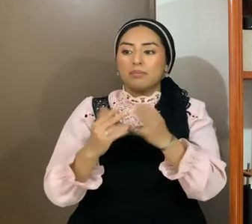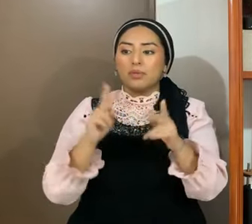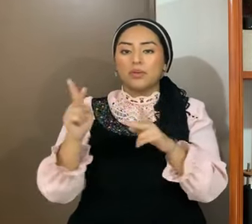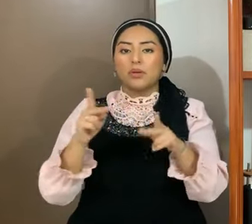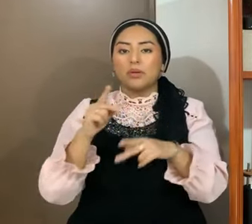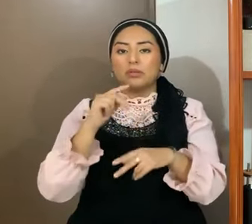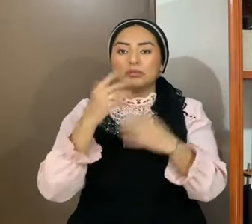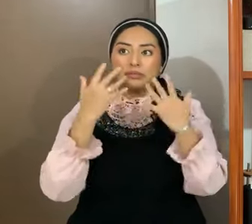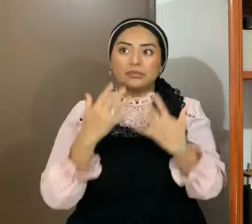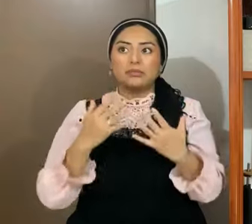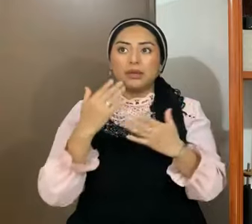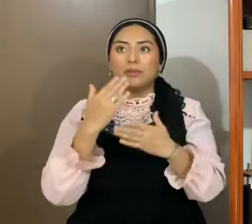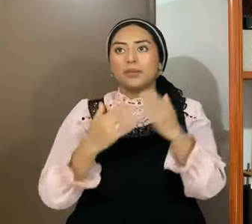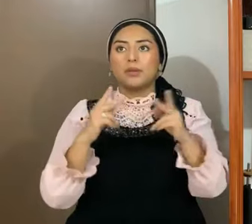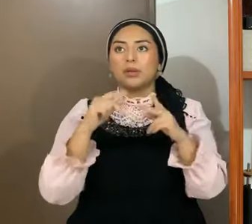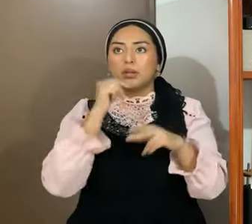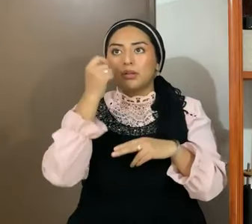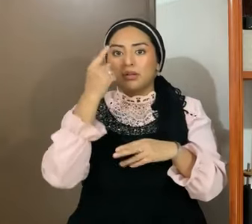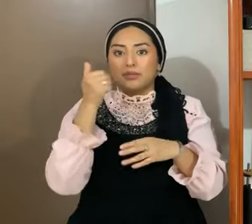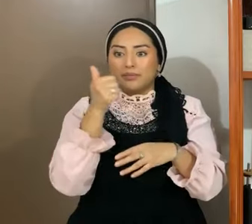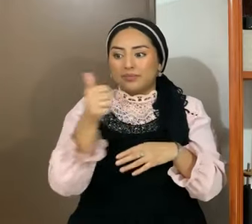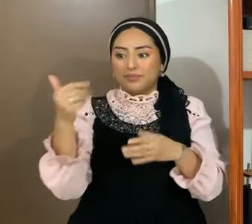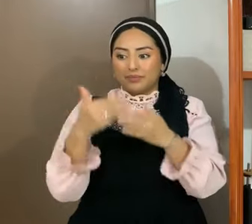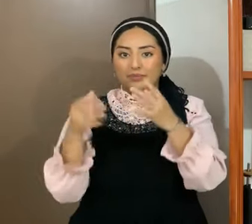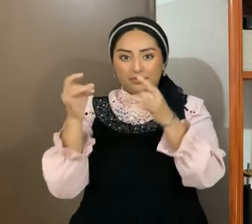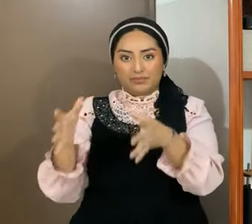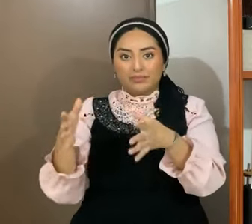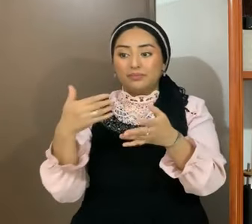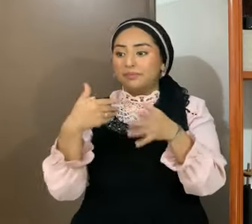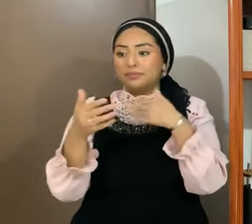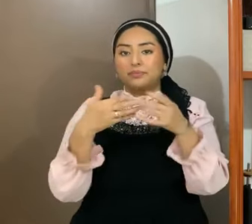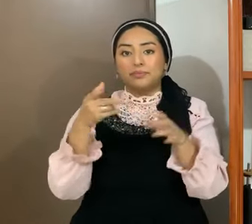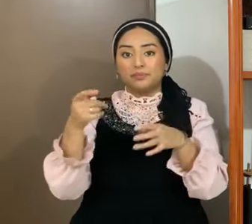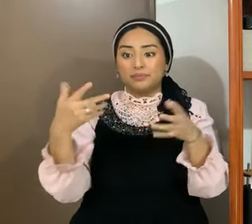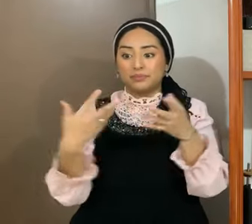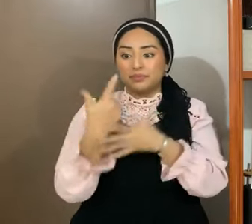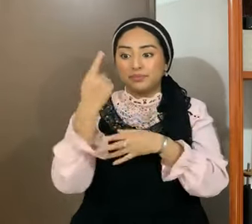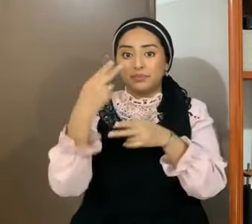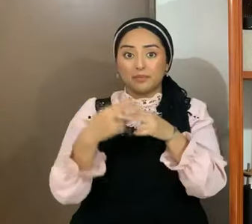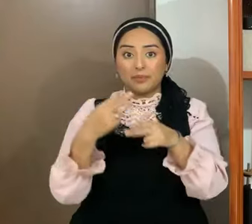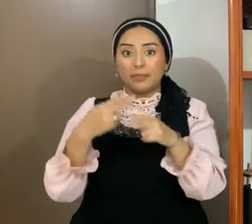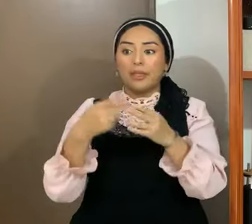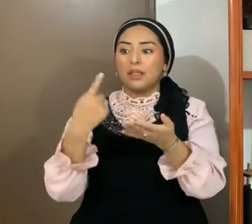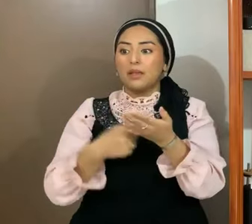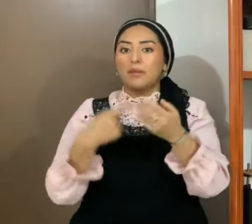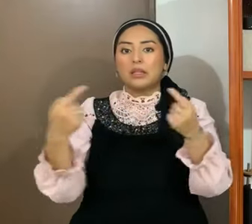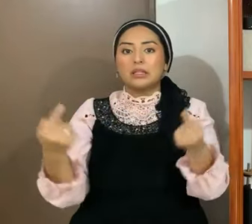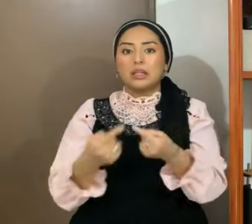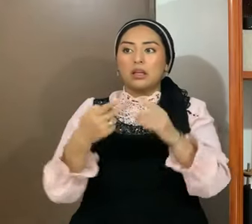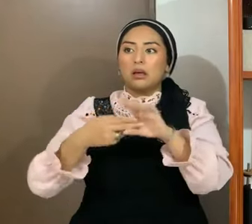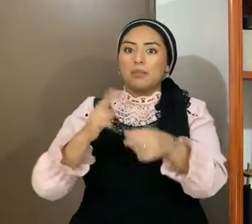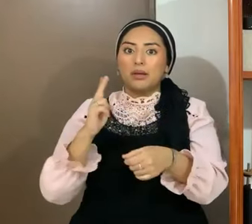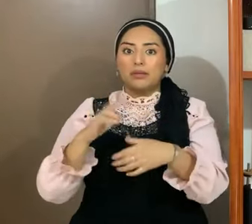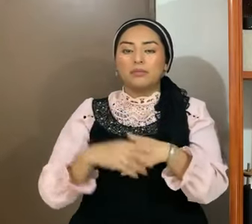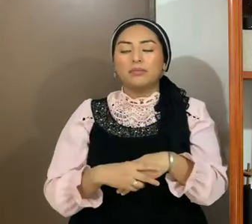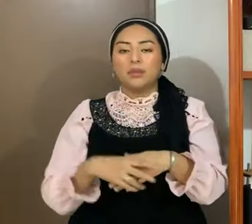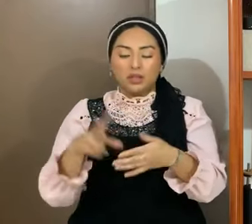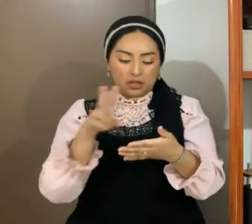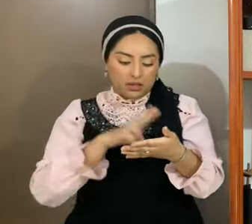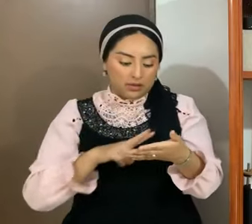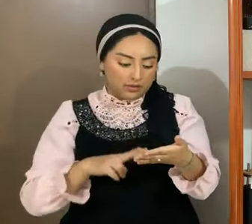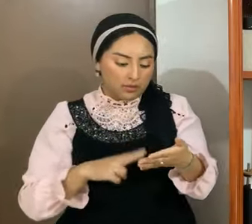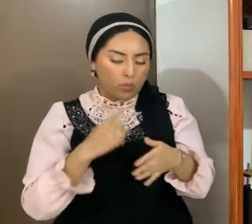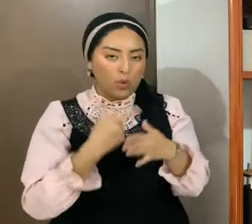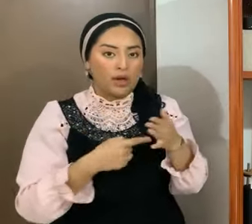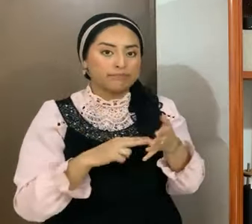en cuenta, lamentablemente, y la gente se maldice porque a pesar de tener un nombre nuevo, peca y apostata. Vamos a leer para entender